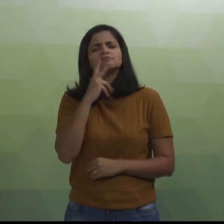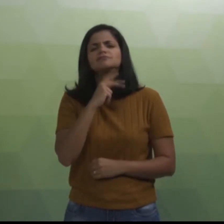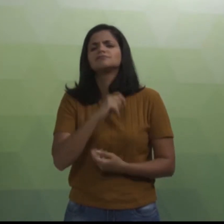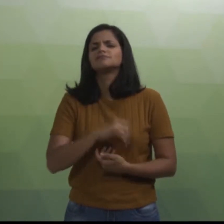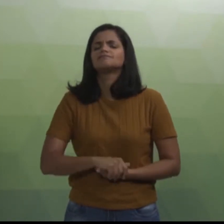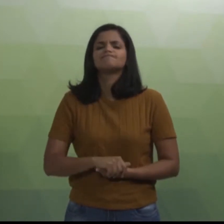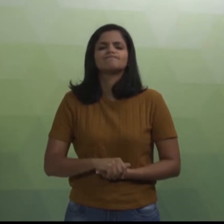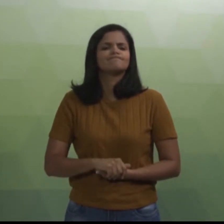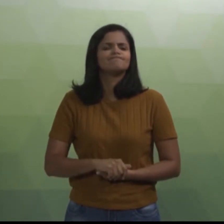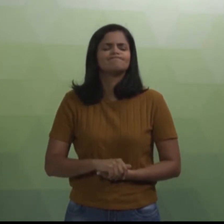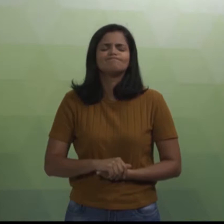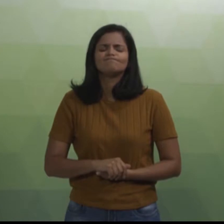Que casa bonita!